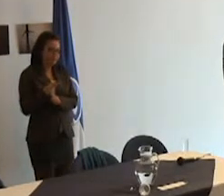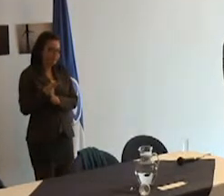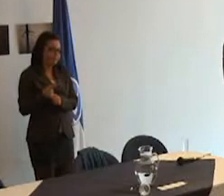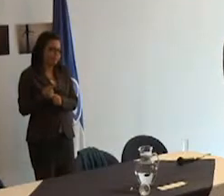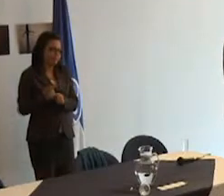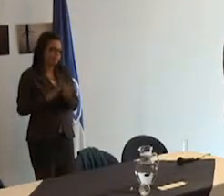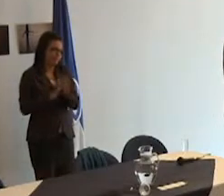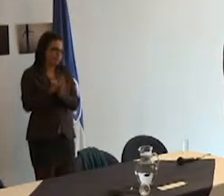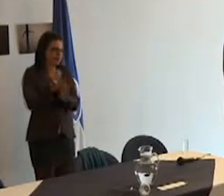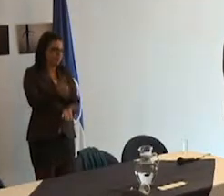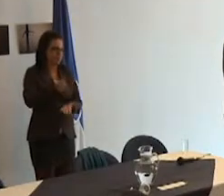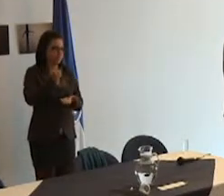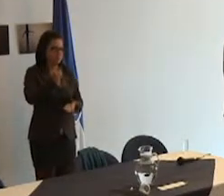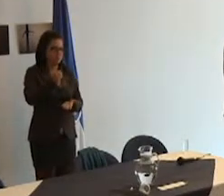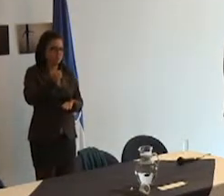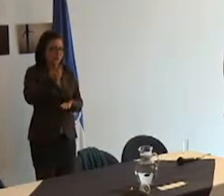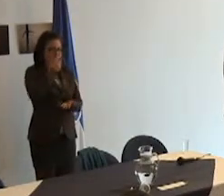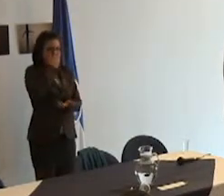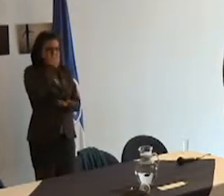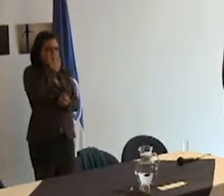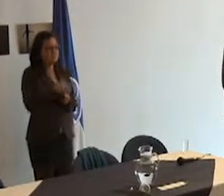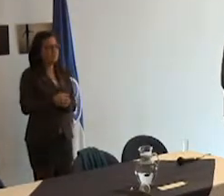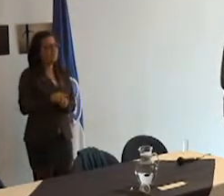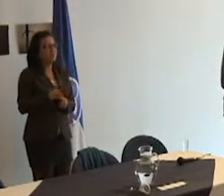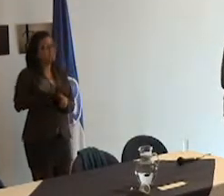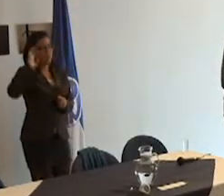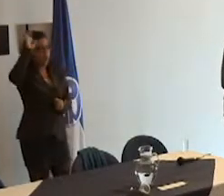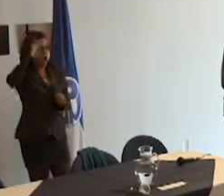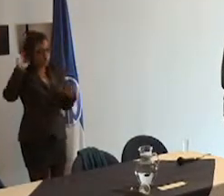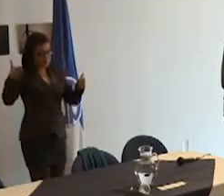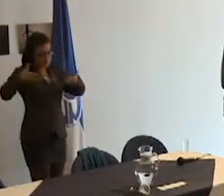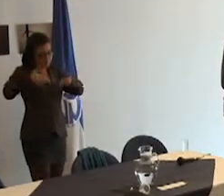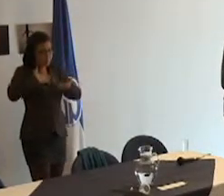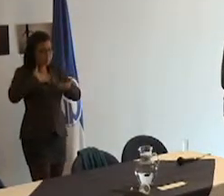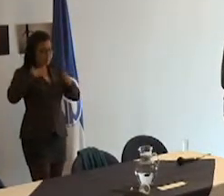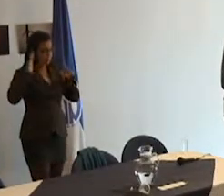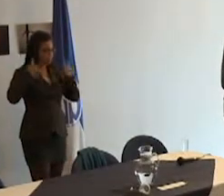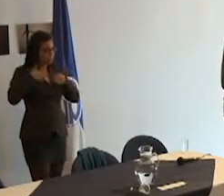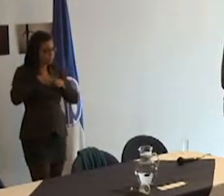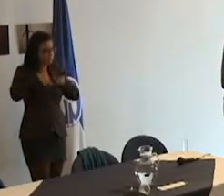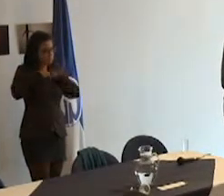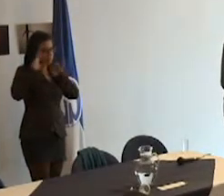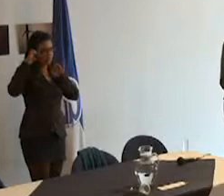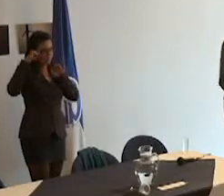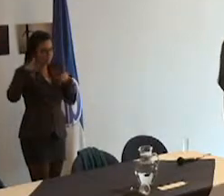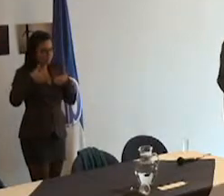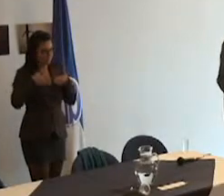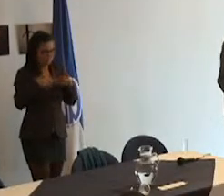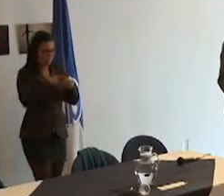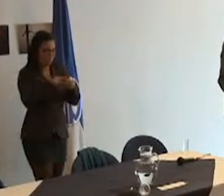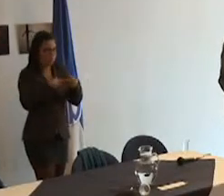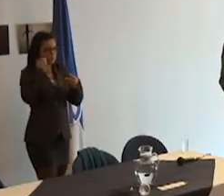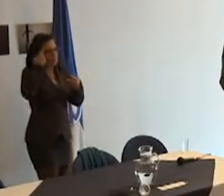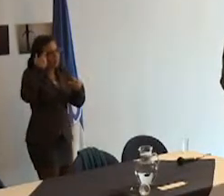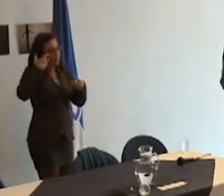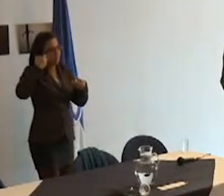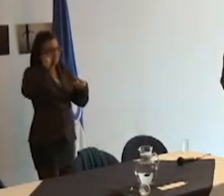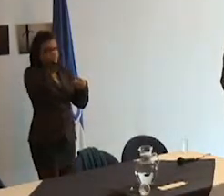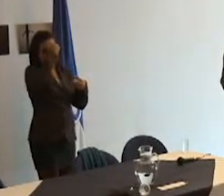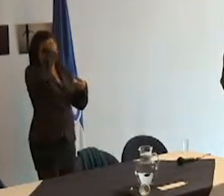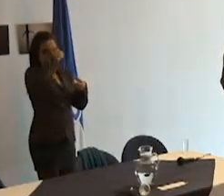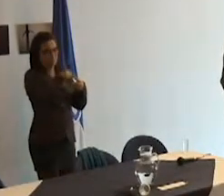capitalismo. El eurocentrismo permite explicar dos mitos fundamentales que en esta